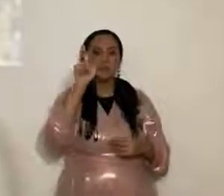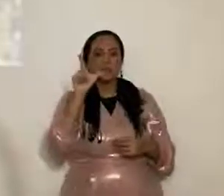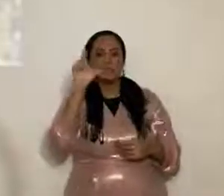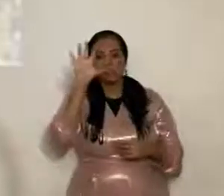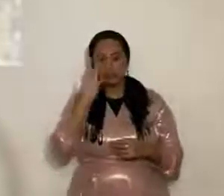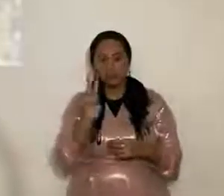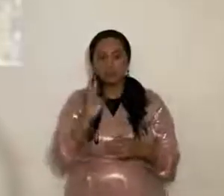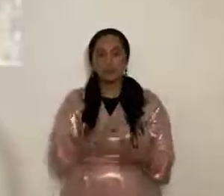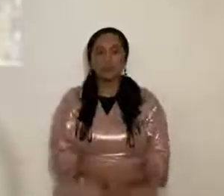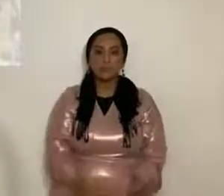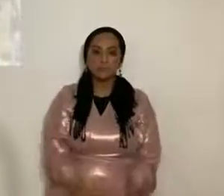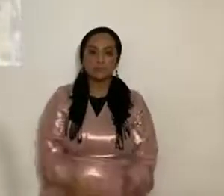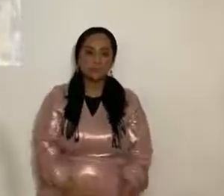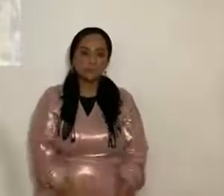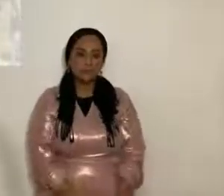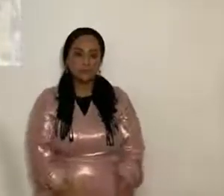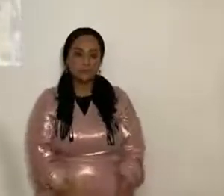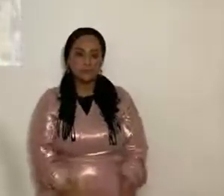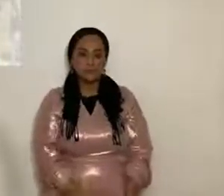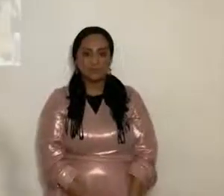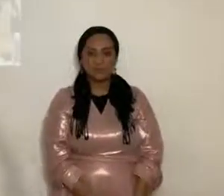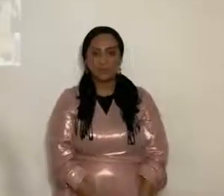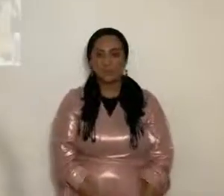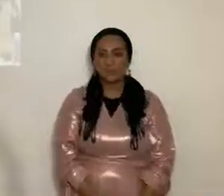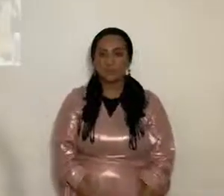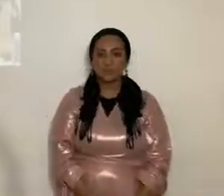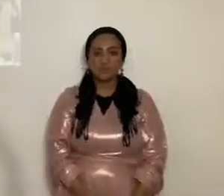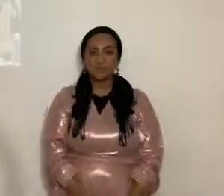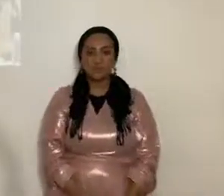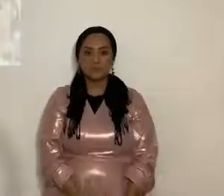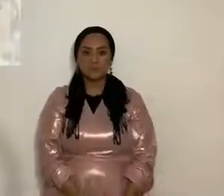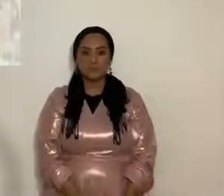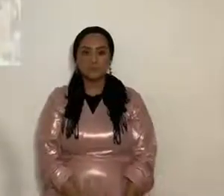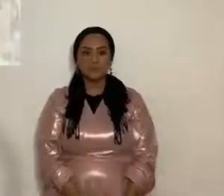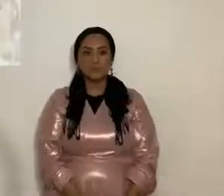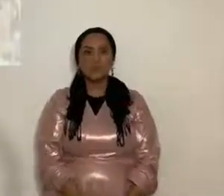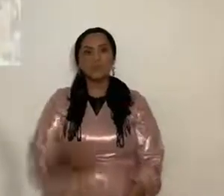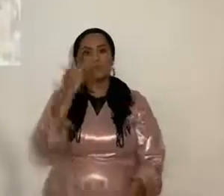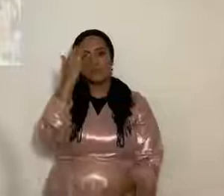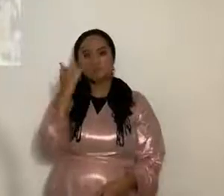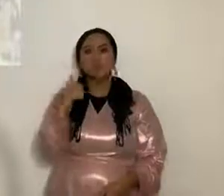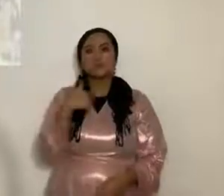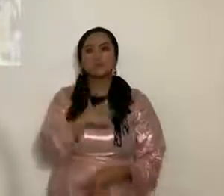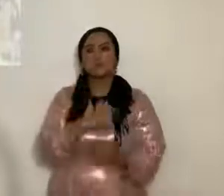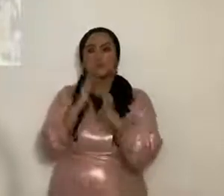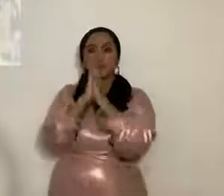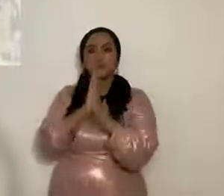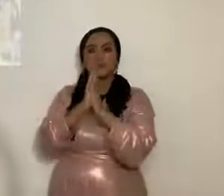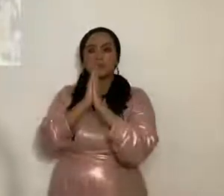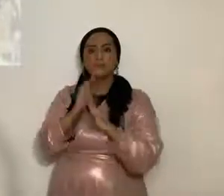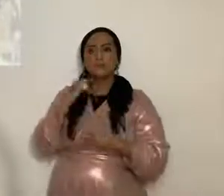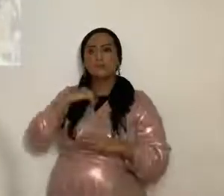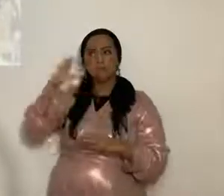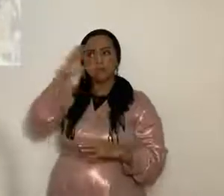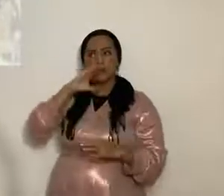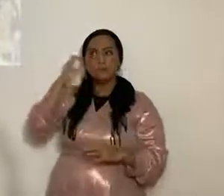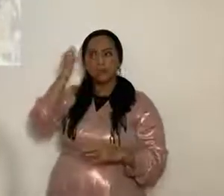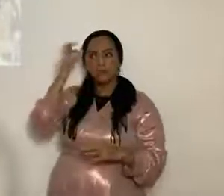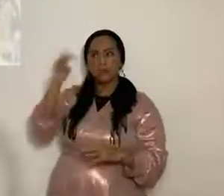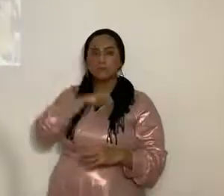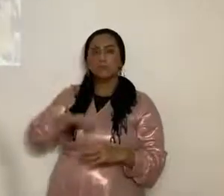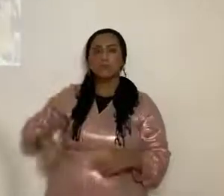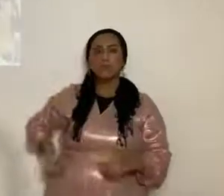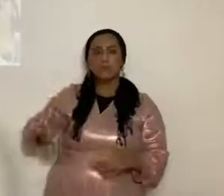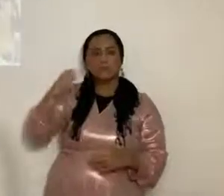26. Juan capítulo 11, versos 25 y 26. ¿Por qué oramos y buscamos a Yahshua